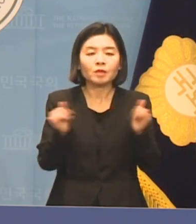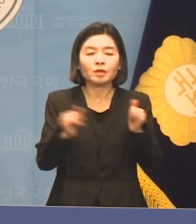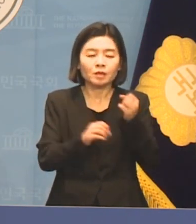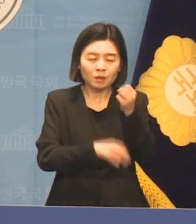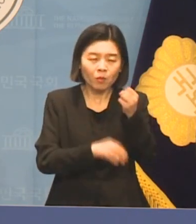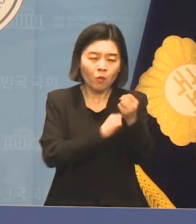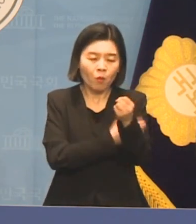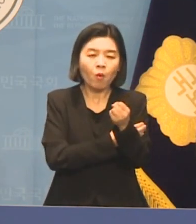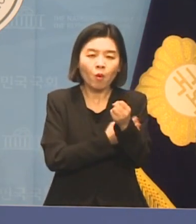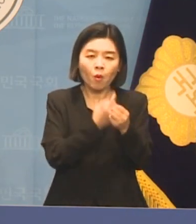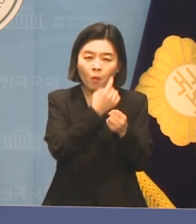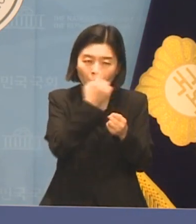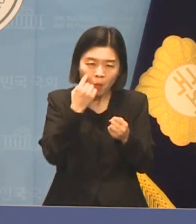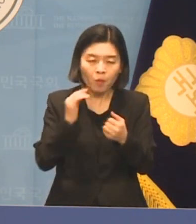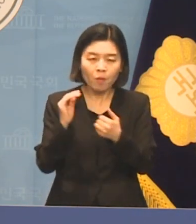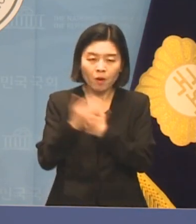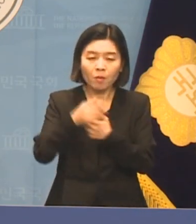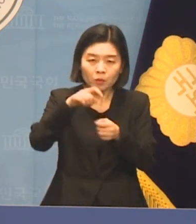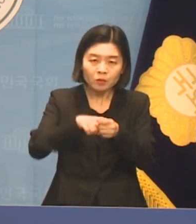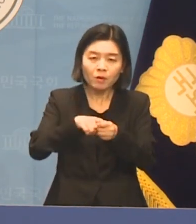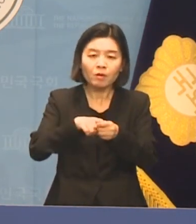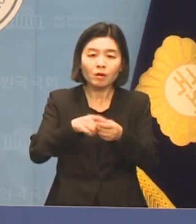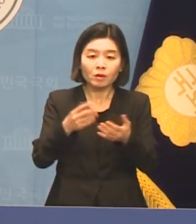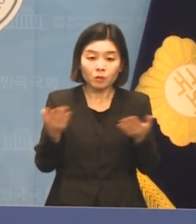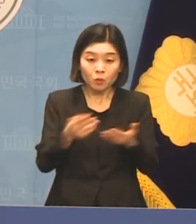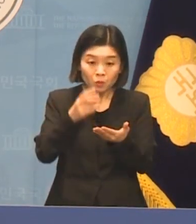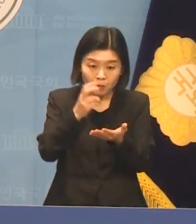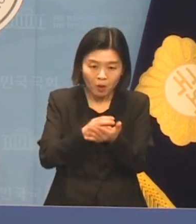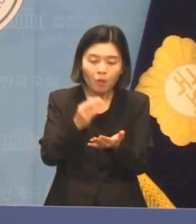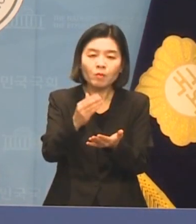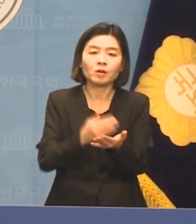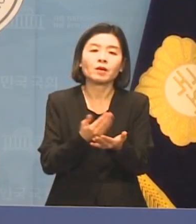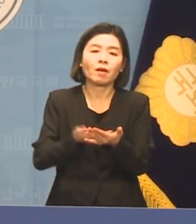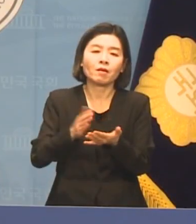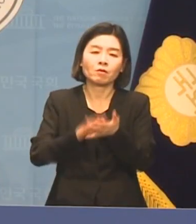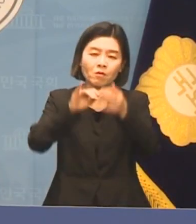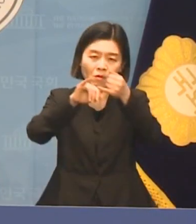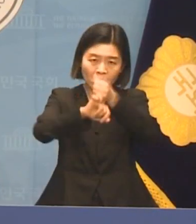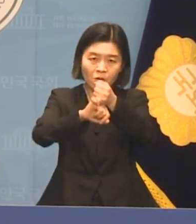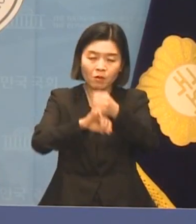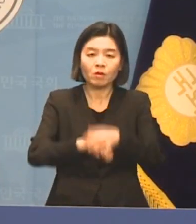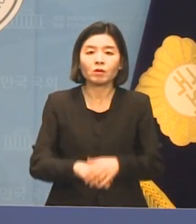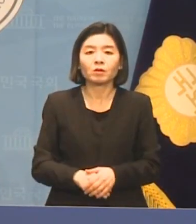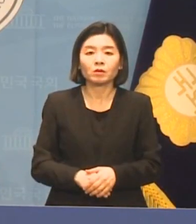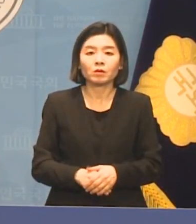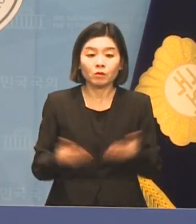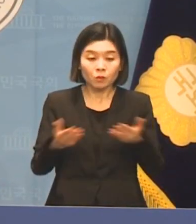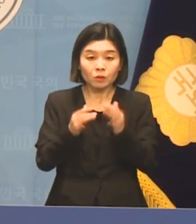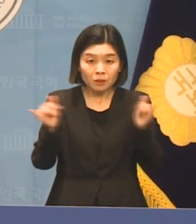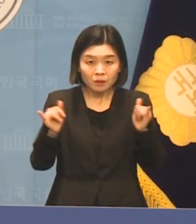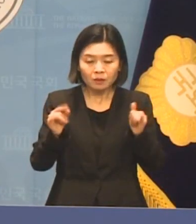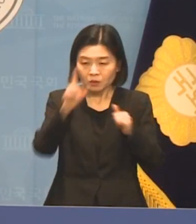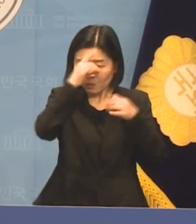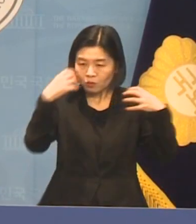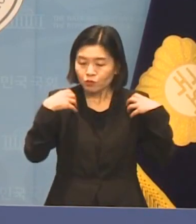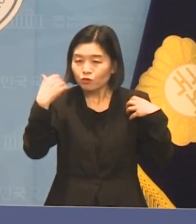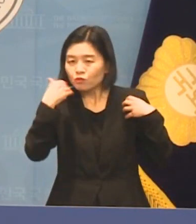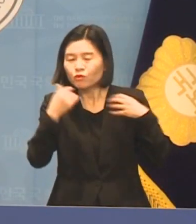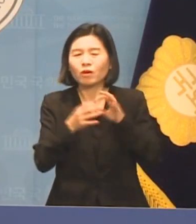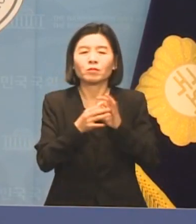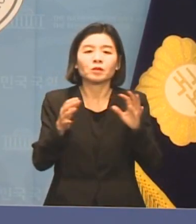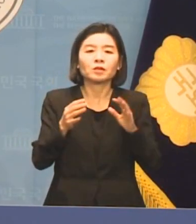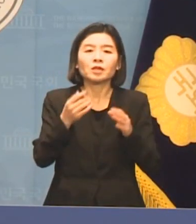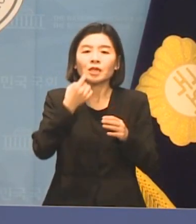위해 반드시 이루어내야 하는 과제이다. 양대 노총 노동자들은 정권을 막론하고